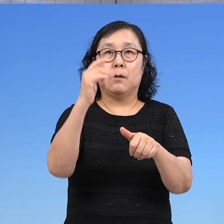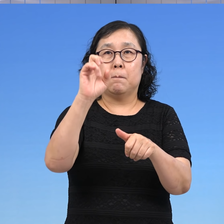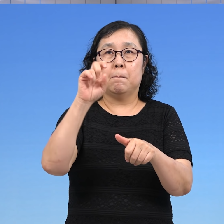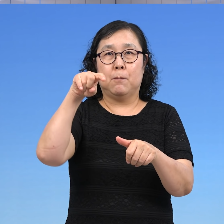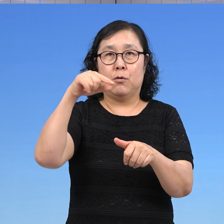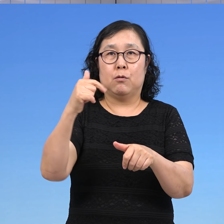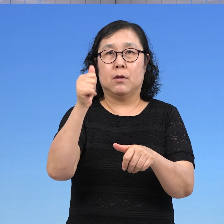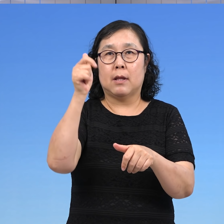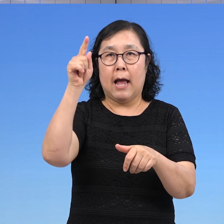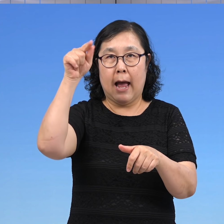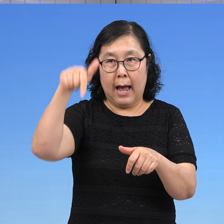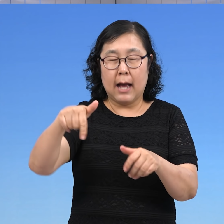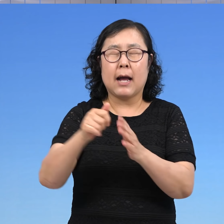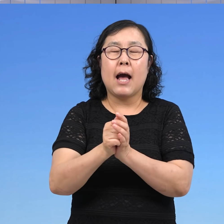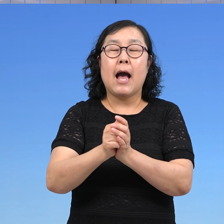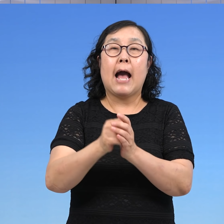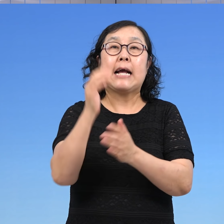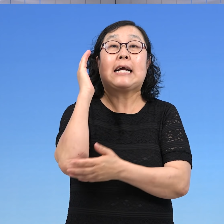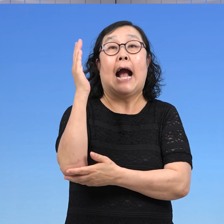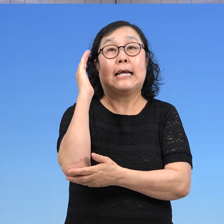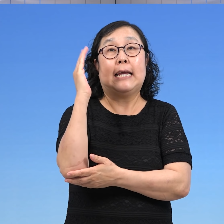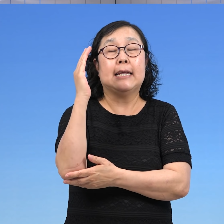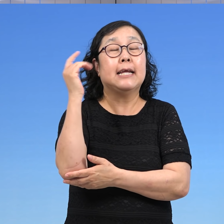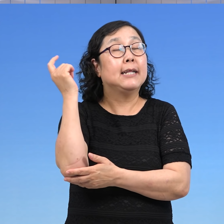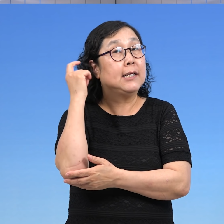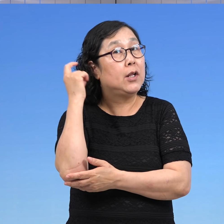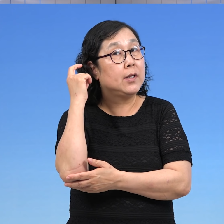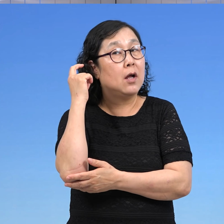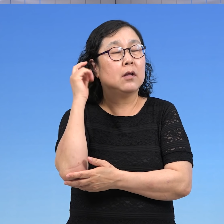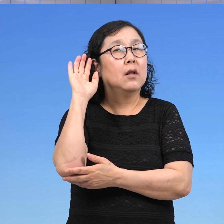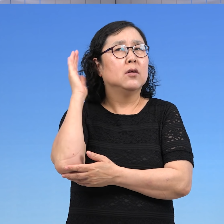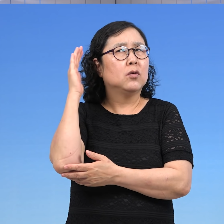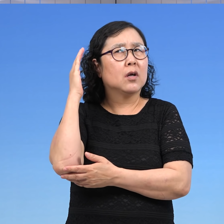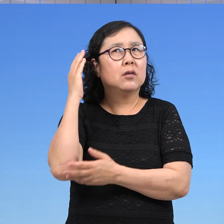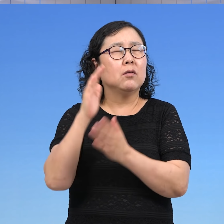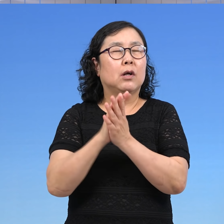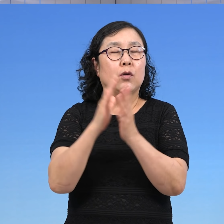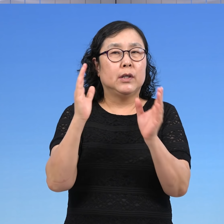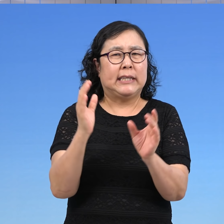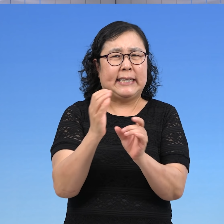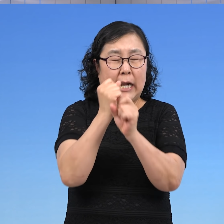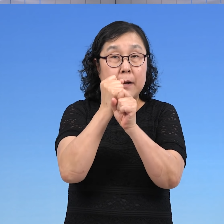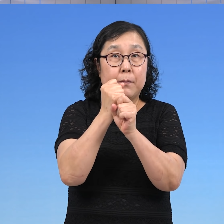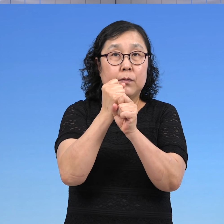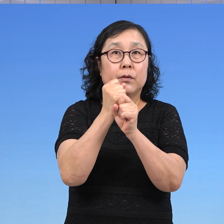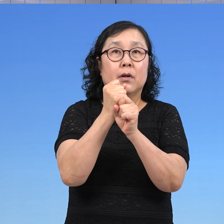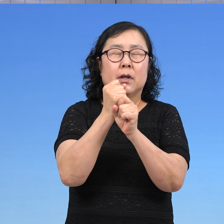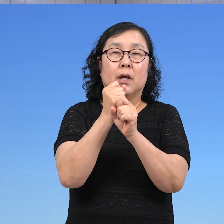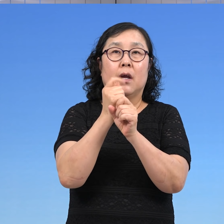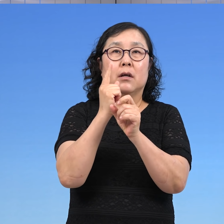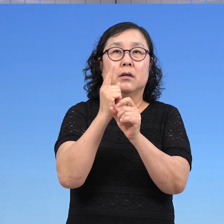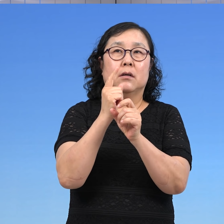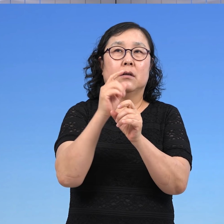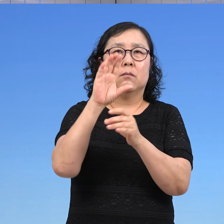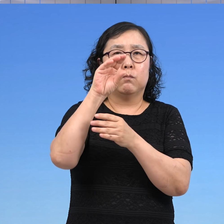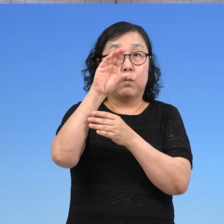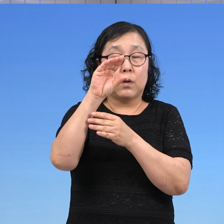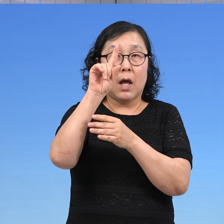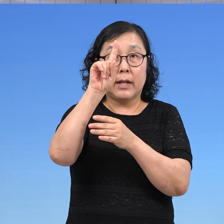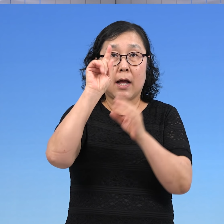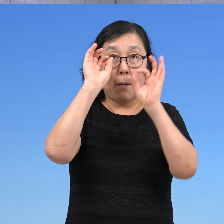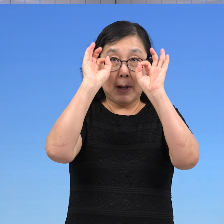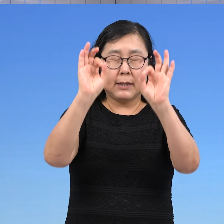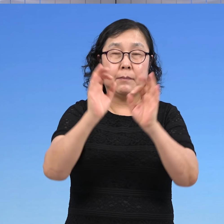하는데요 최근에도 이제 어느 교수님의 강의를 요약한 아주 짧은 한 그 동영상 하나를 제게 시청을